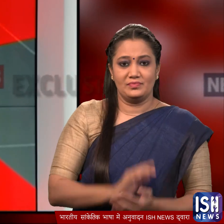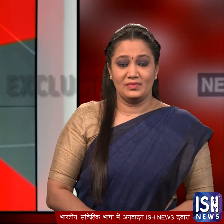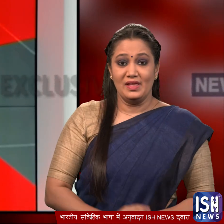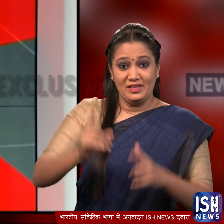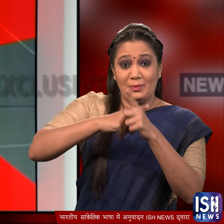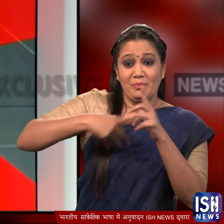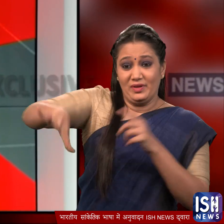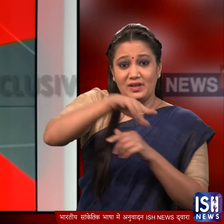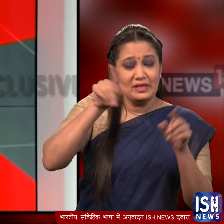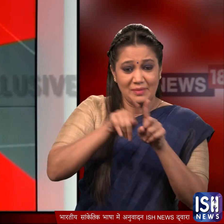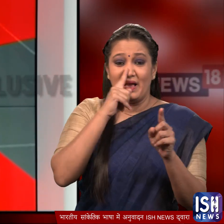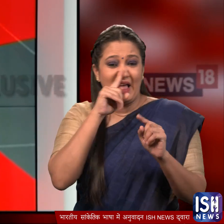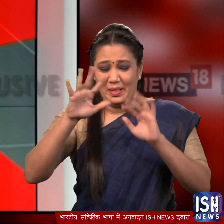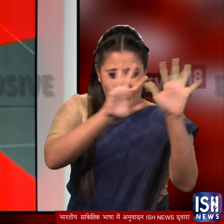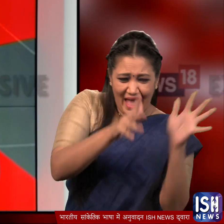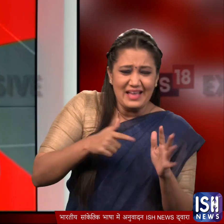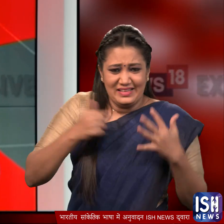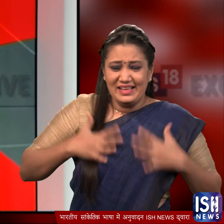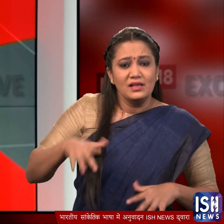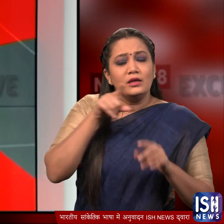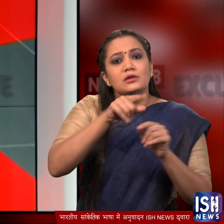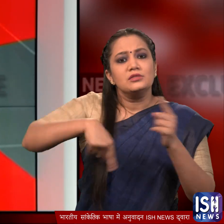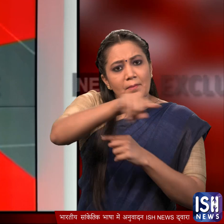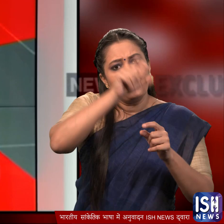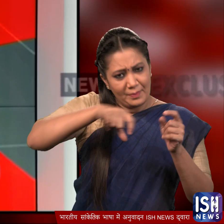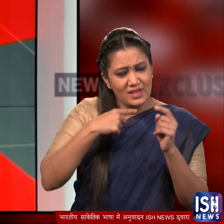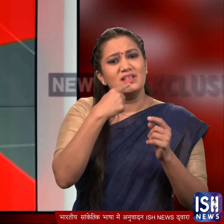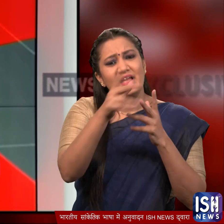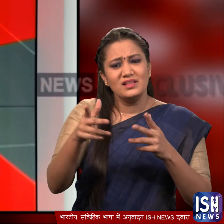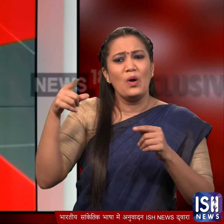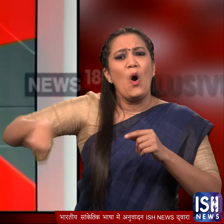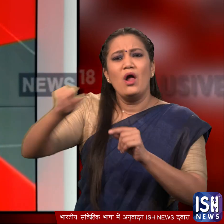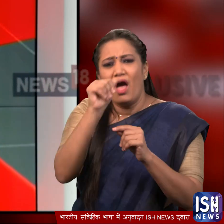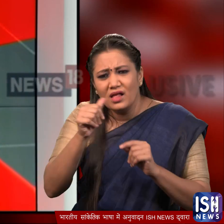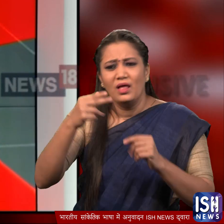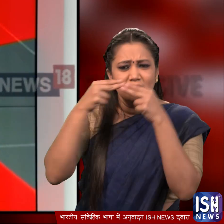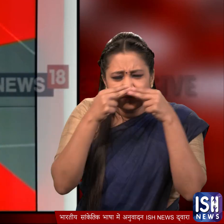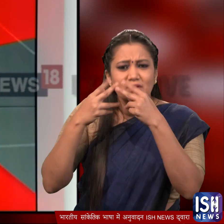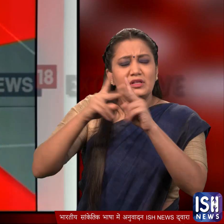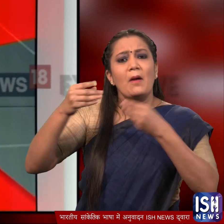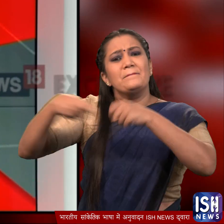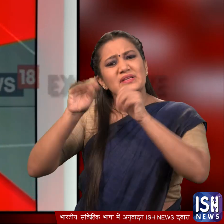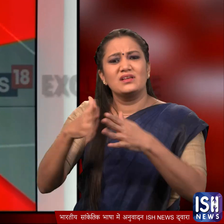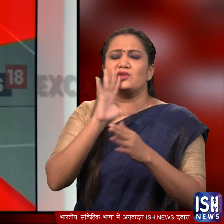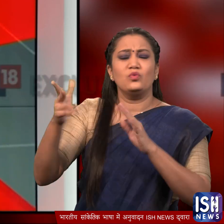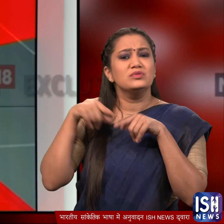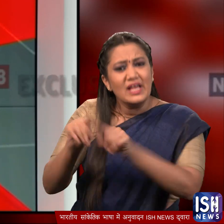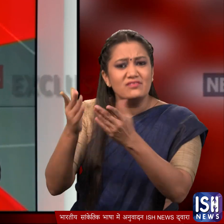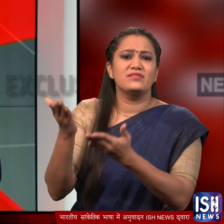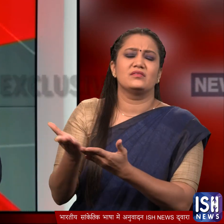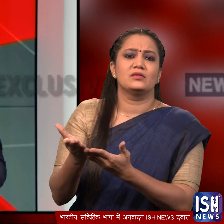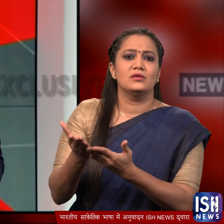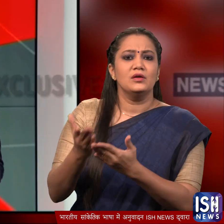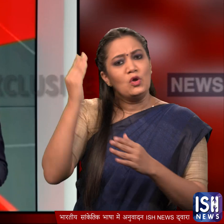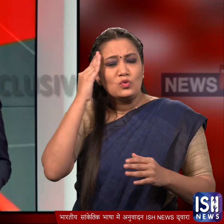है। जबलपुर में जिन बदमाशों ने लड़की के साथ छेड़खानी की, उनके बारे में वहां के लोग ही बता रहे हैं कि वो सब नशेड़ी हैं और नशे का धंधा भी करते हैं।